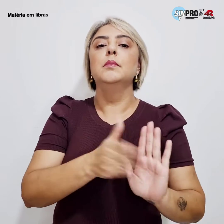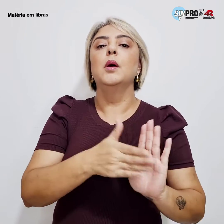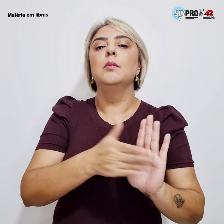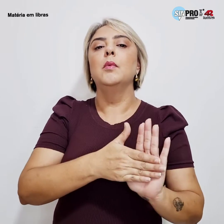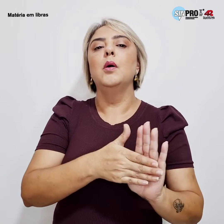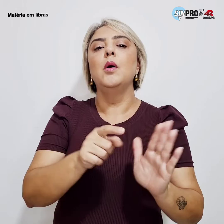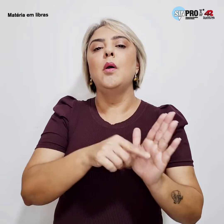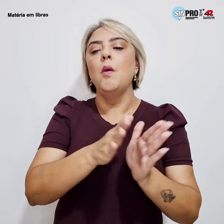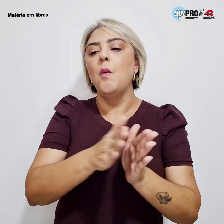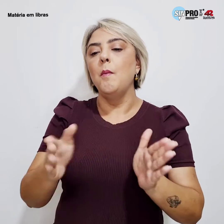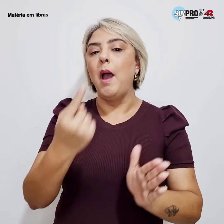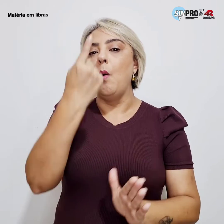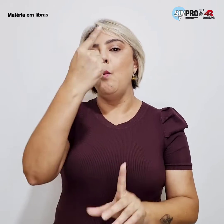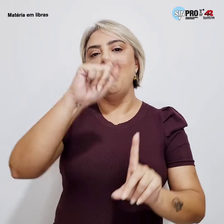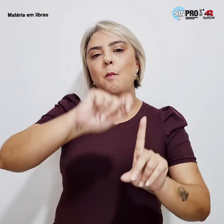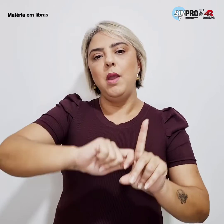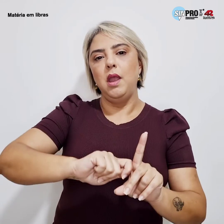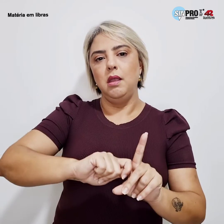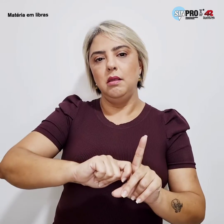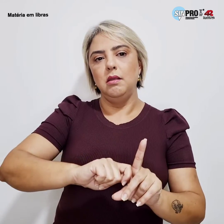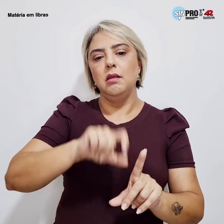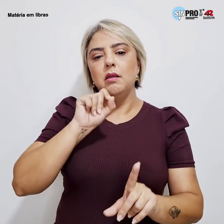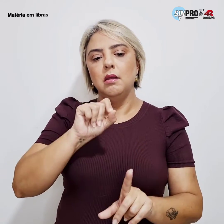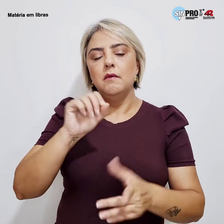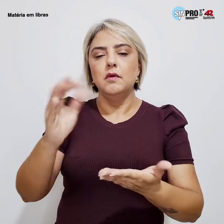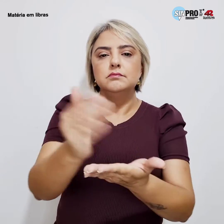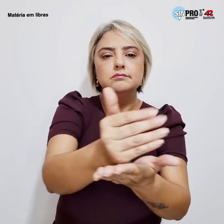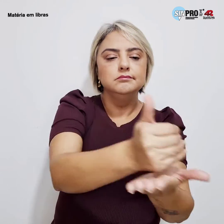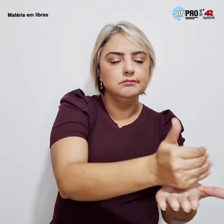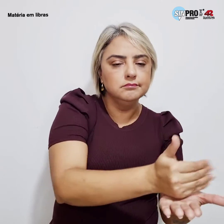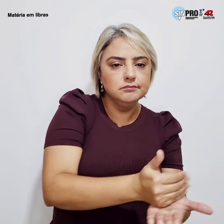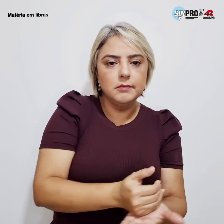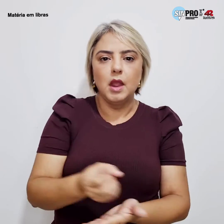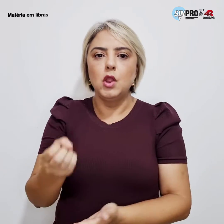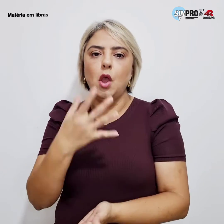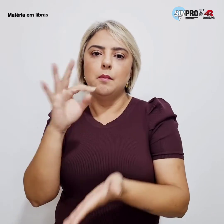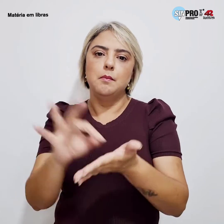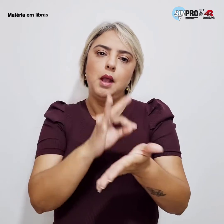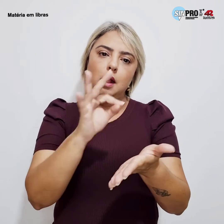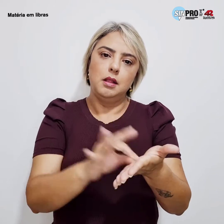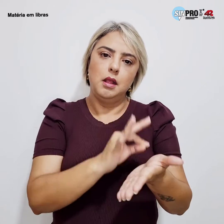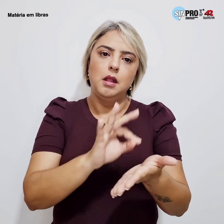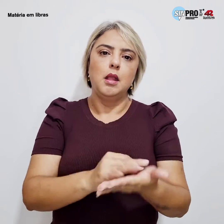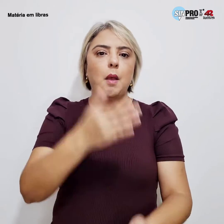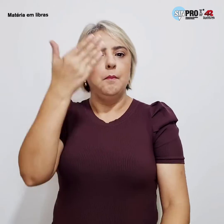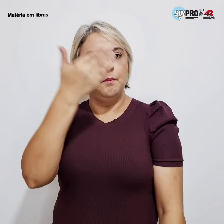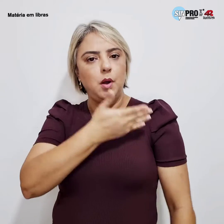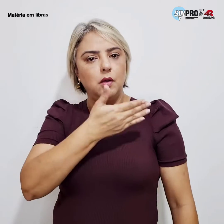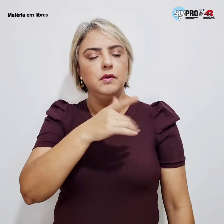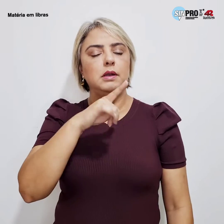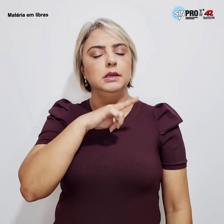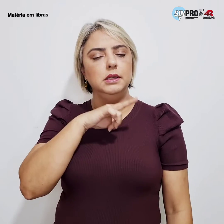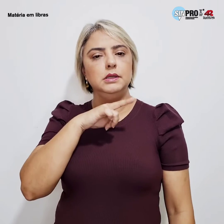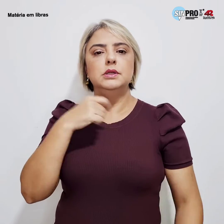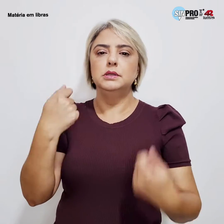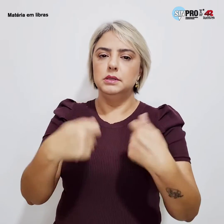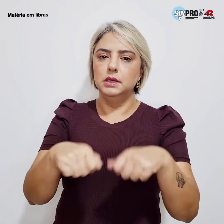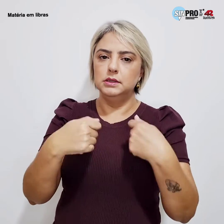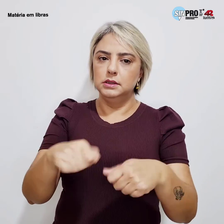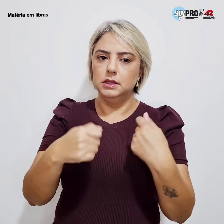prazo de 1 mês para que fossem recolhidas novas matrículas, comprovando que havia demanda e